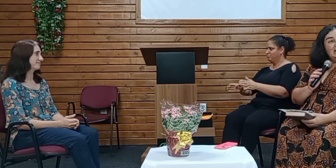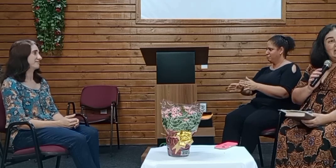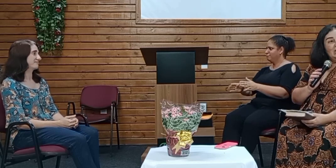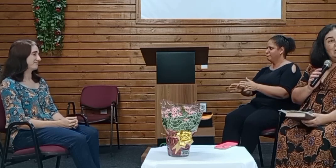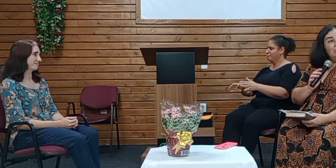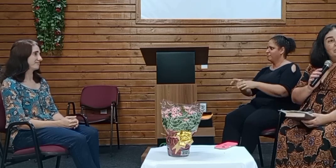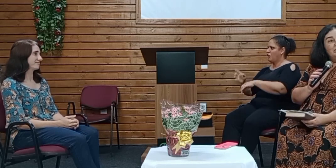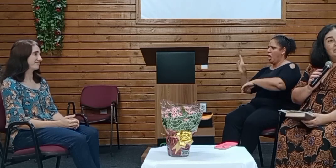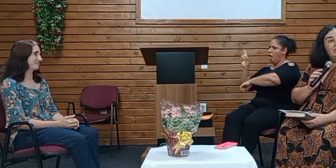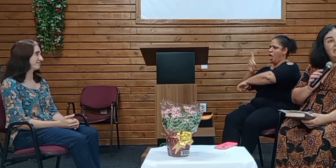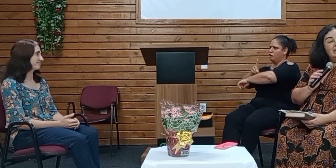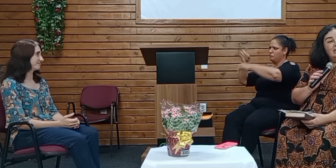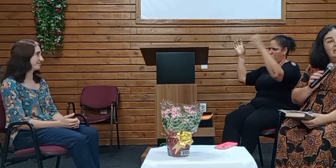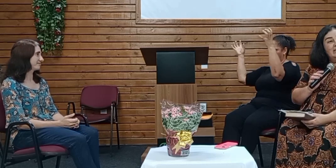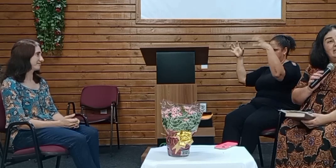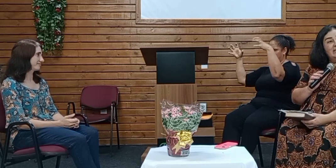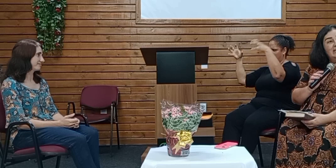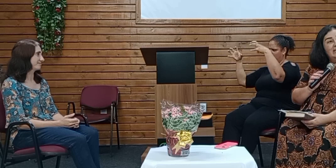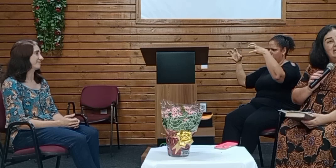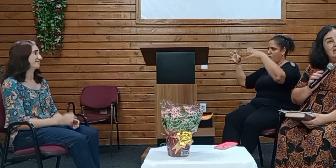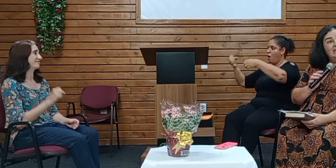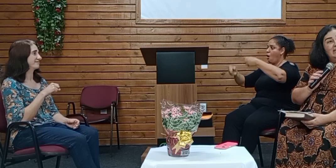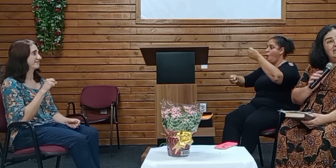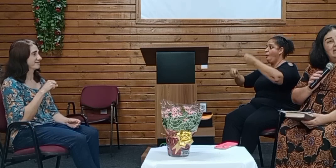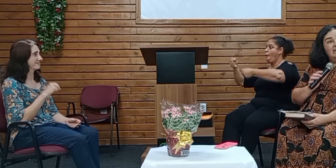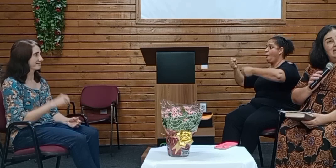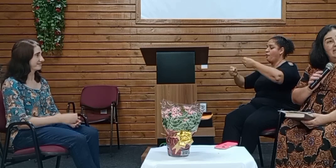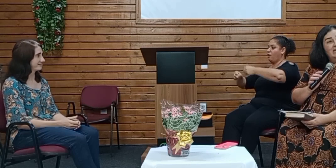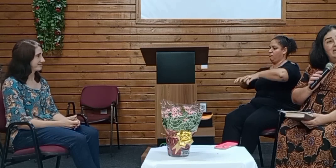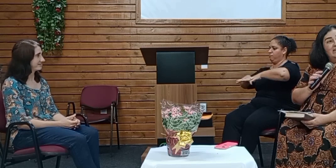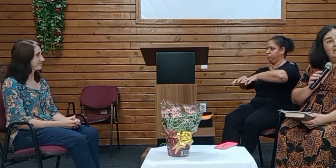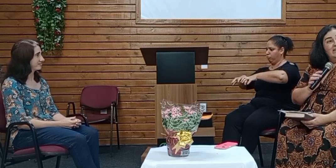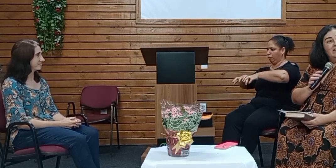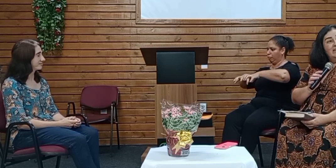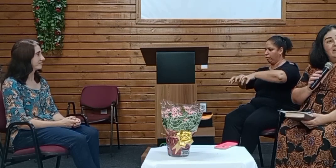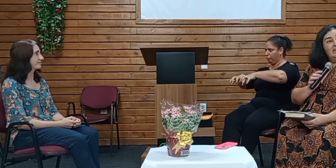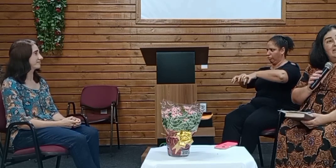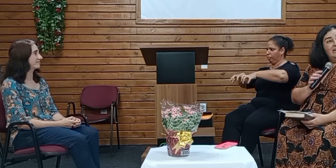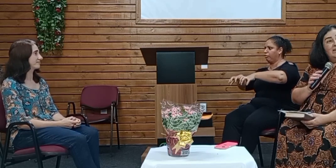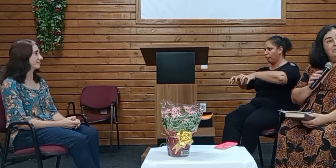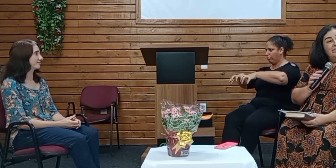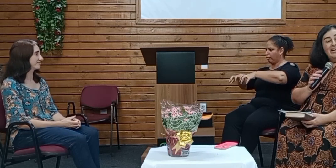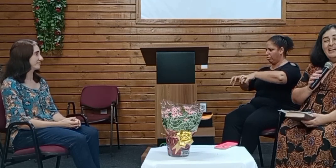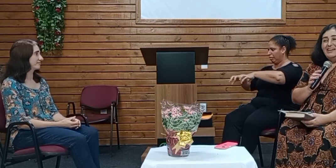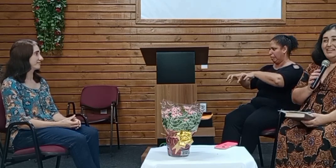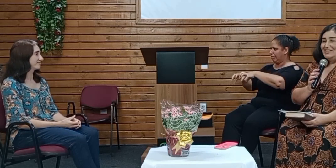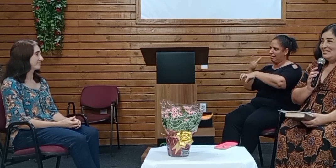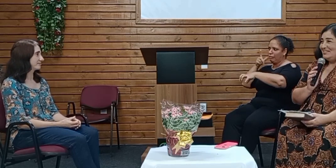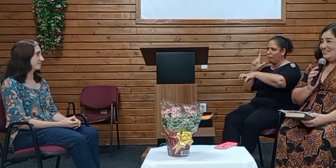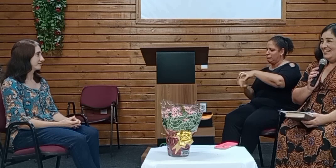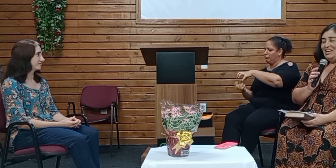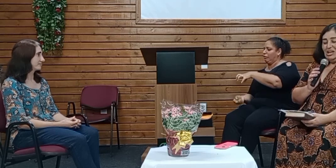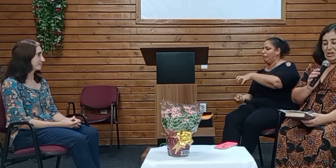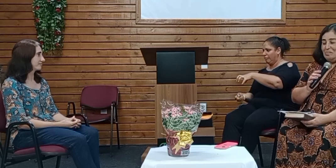de chuva. O carro atolou, alguém encontrou nós lá dentro, atolou, demorou para manobrar. Mas...